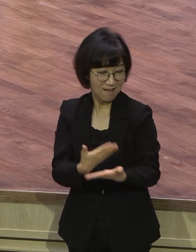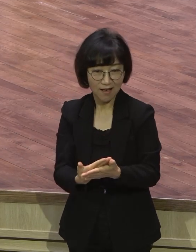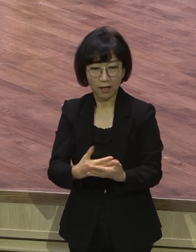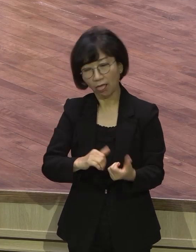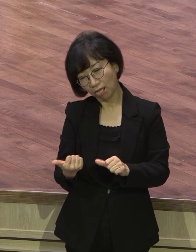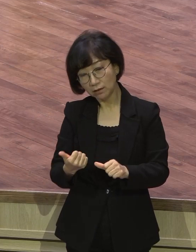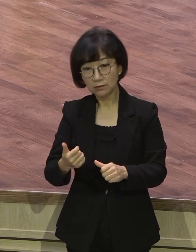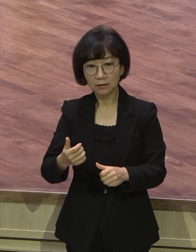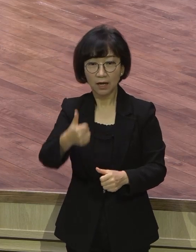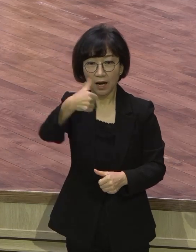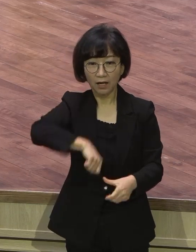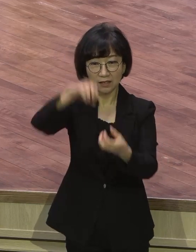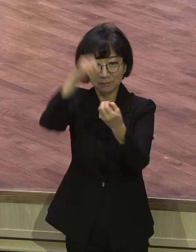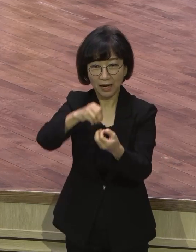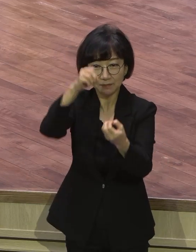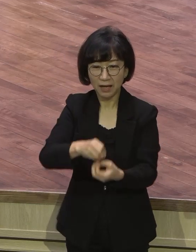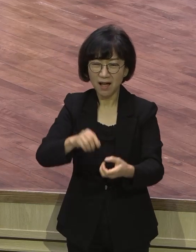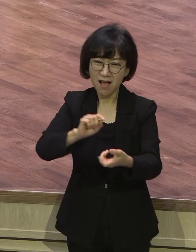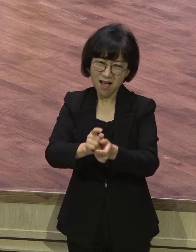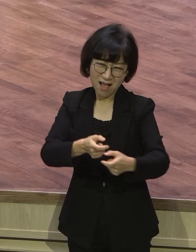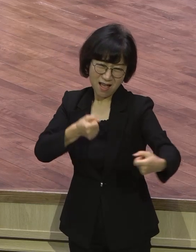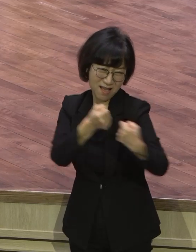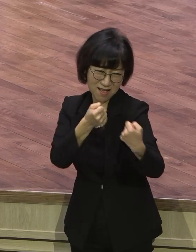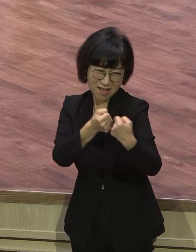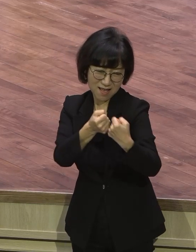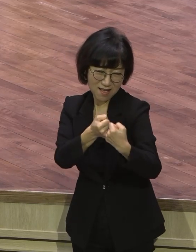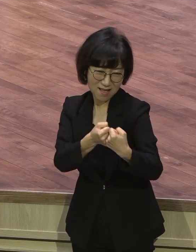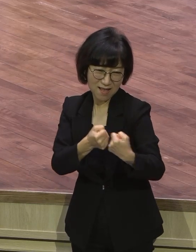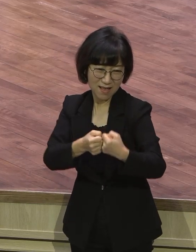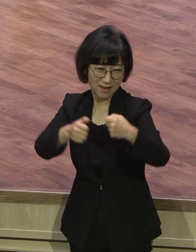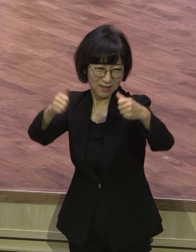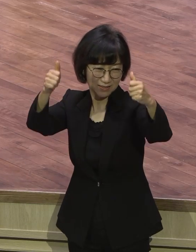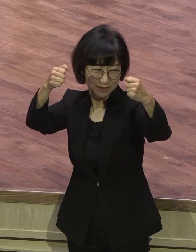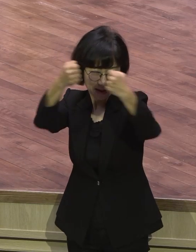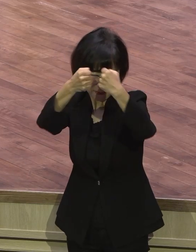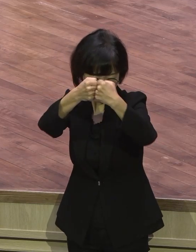또 원수 갚습니다. 또 서로 다 원수 싸우고 죽이고.